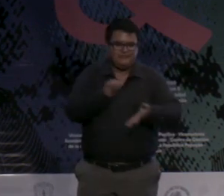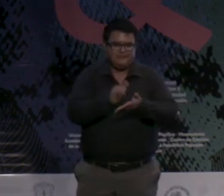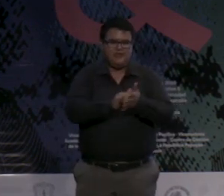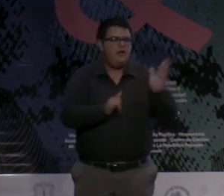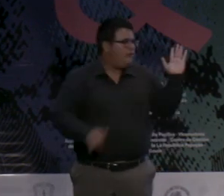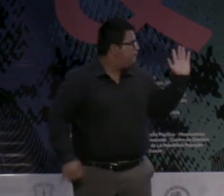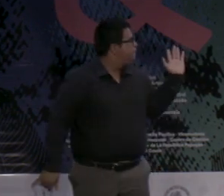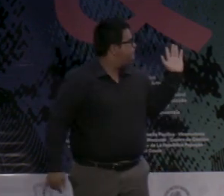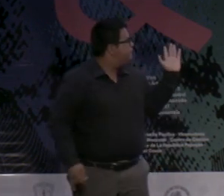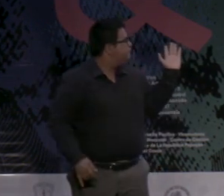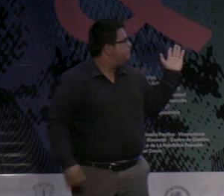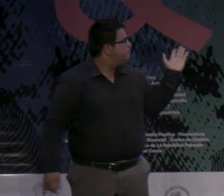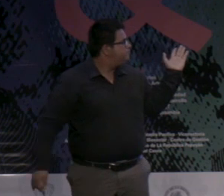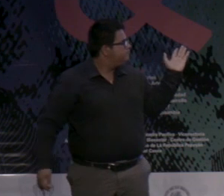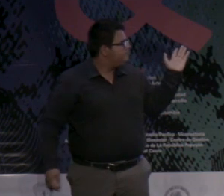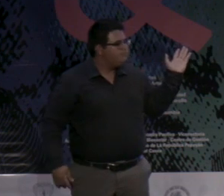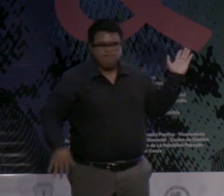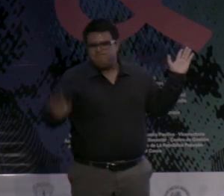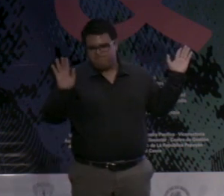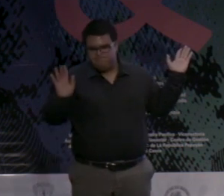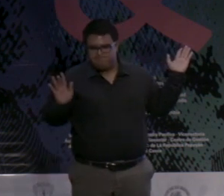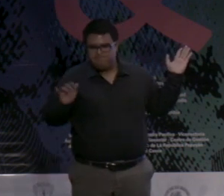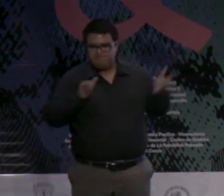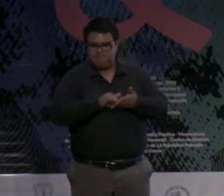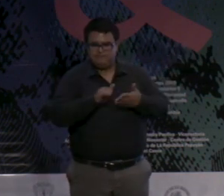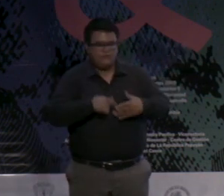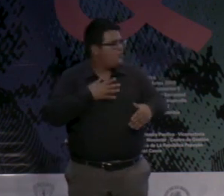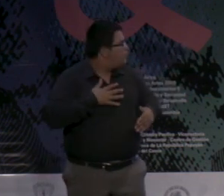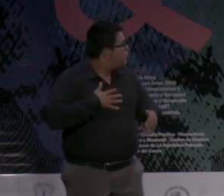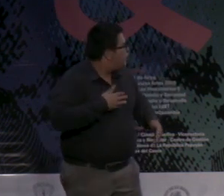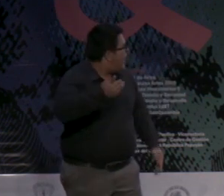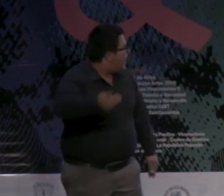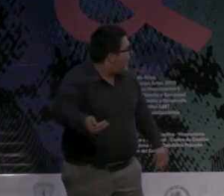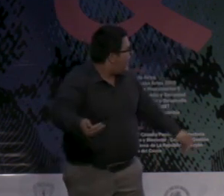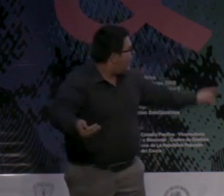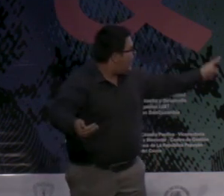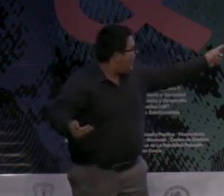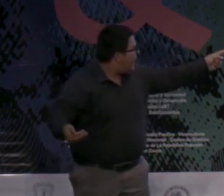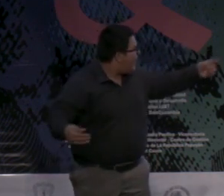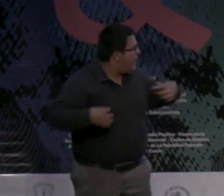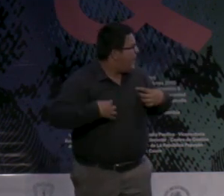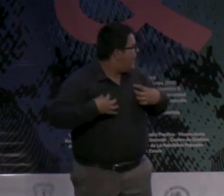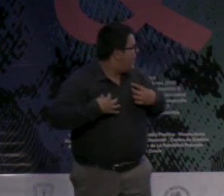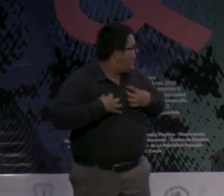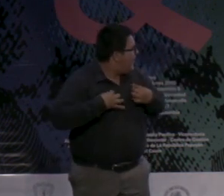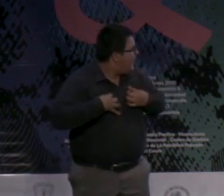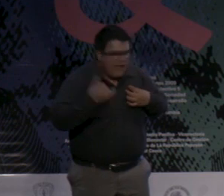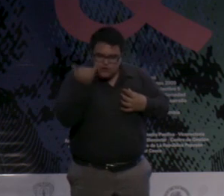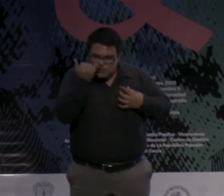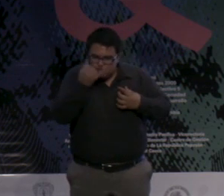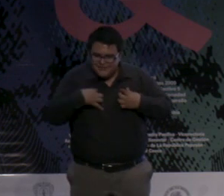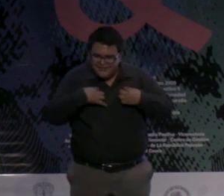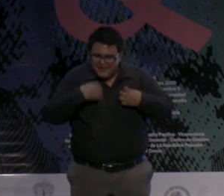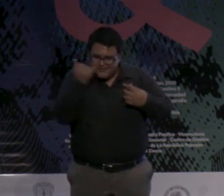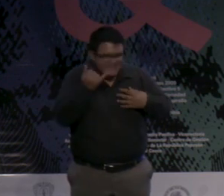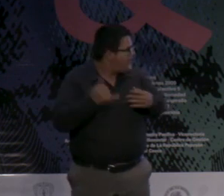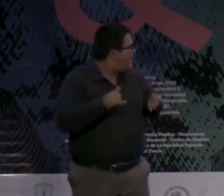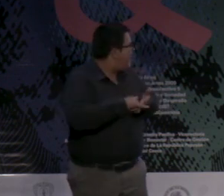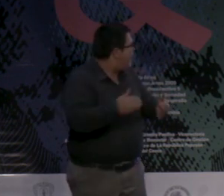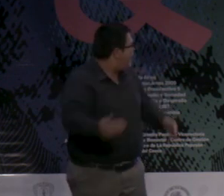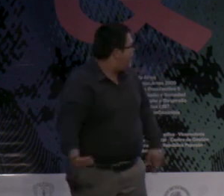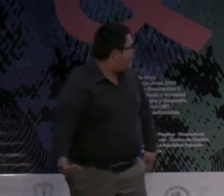posando frente a nuestra casa. Ese es básicamente el sentido. Yo soy el más pequeñito que está por allá, tenía como 5 años. Y